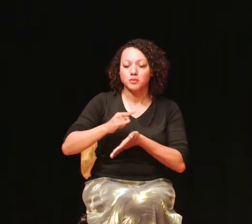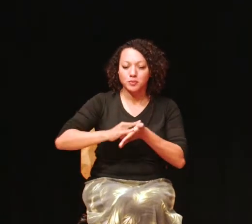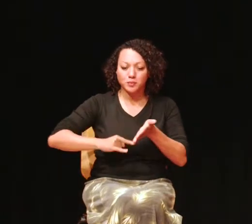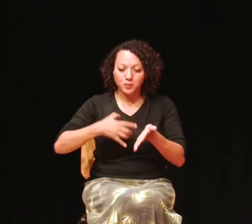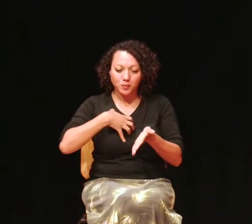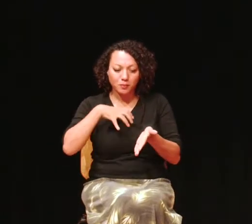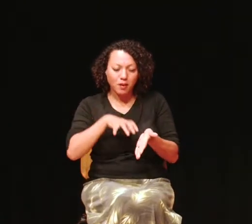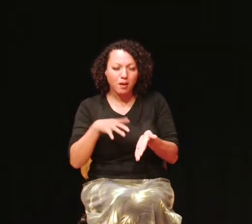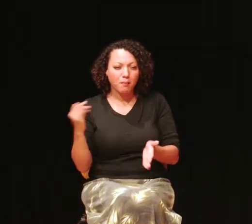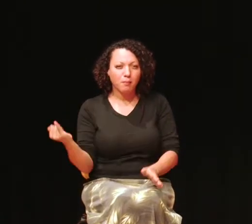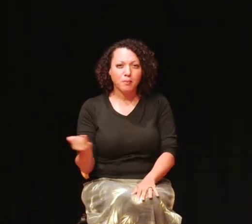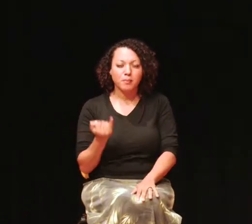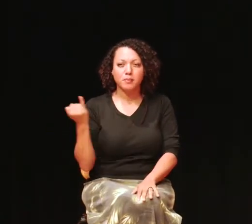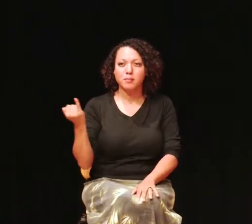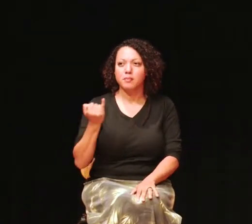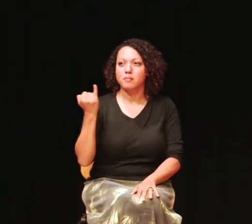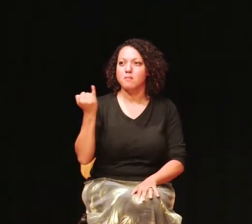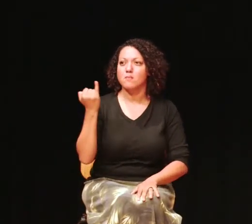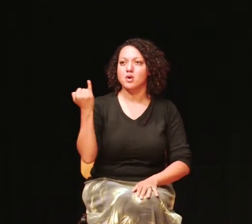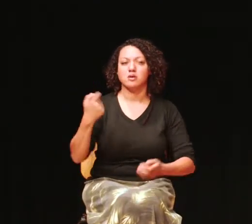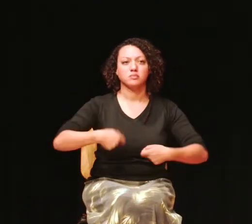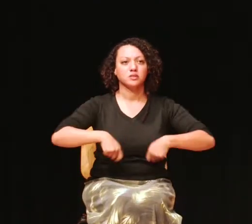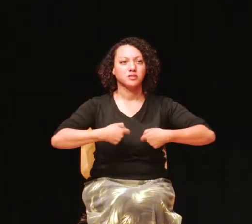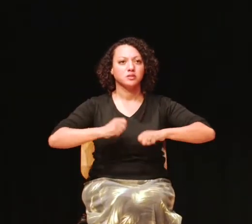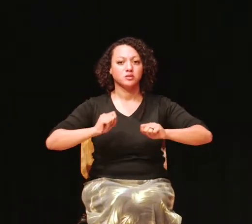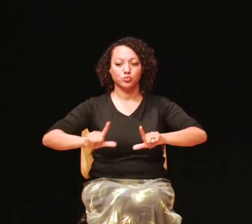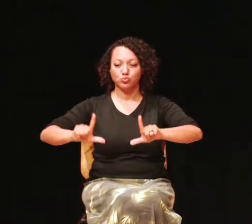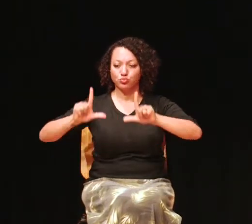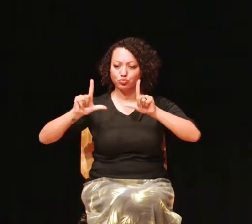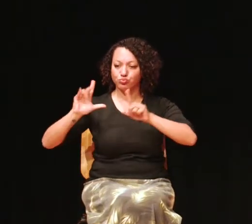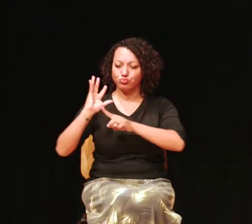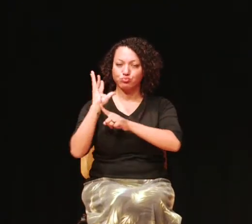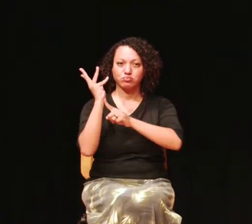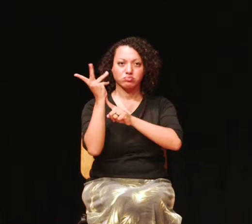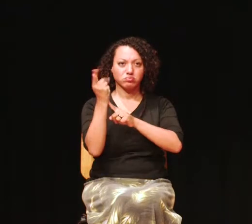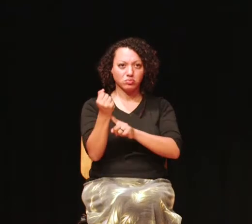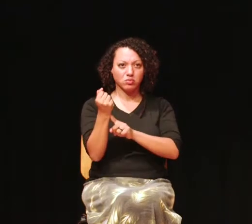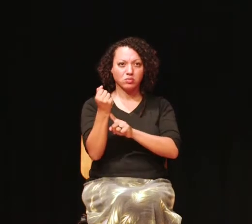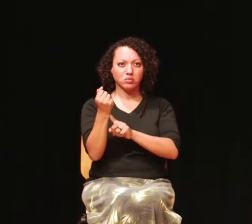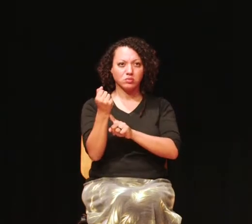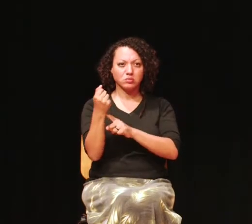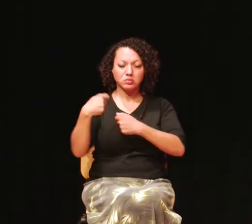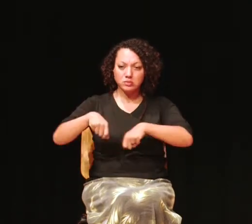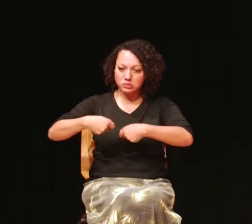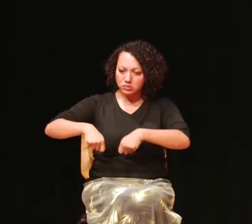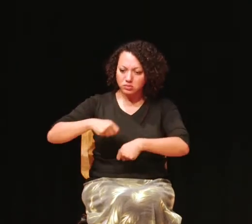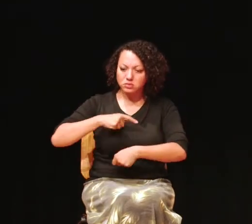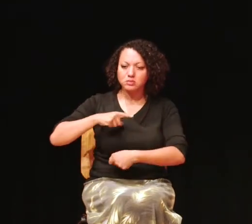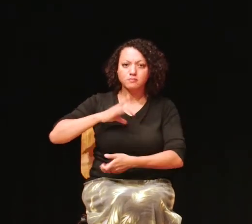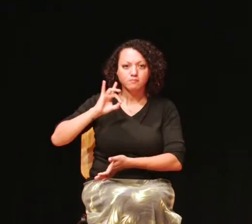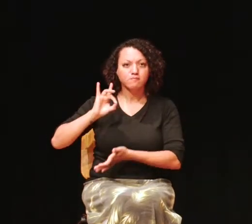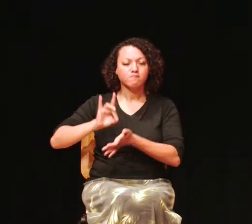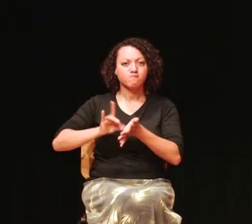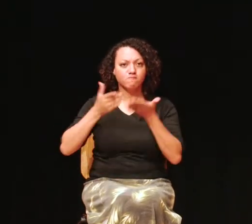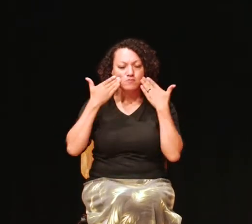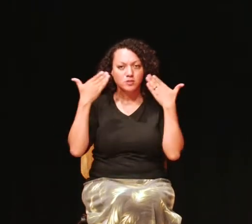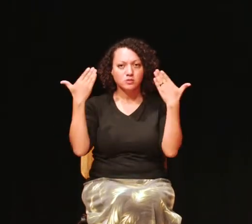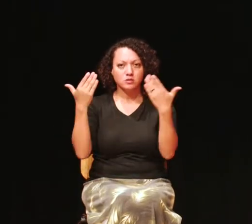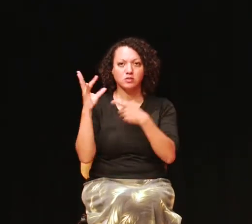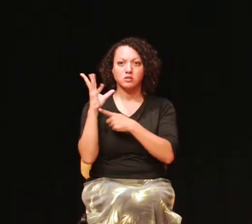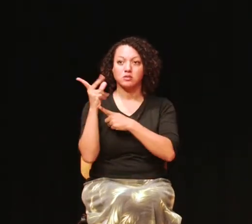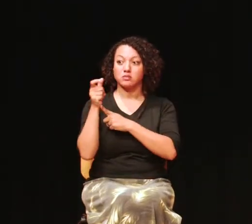é importante que elas sejam obras de arte, isto é, que elas sejam consideradas